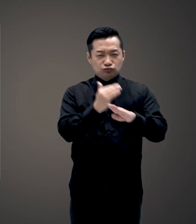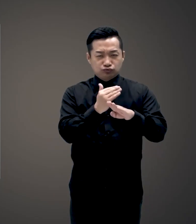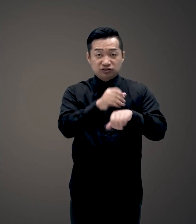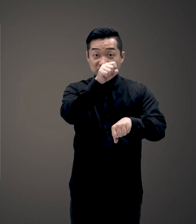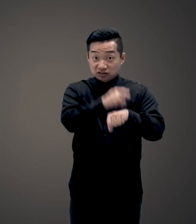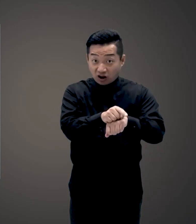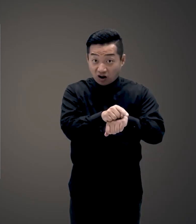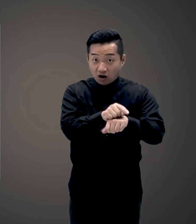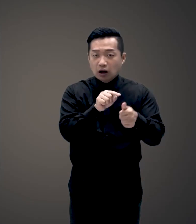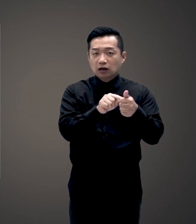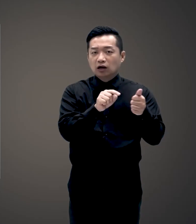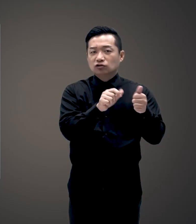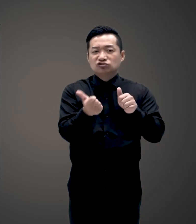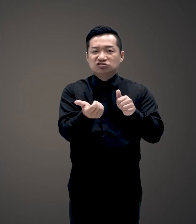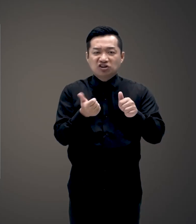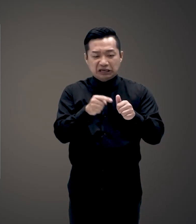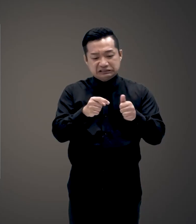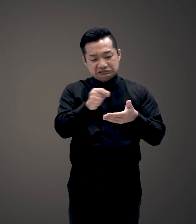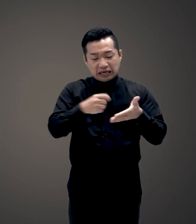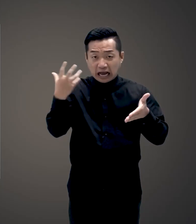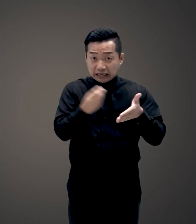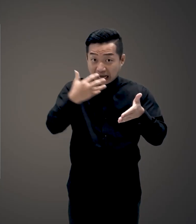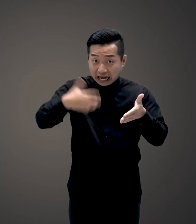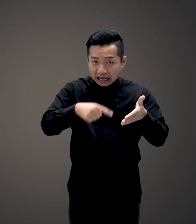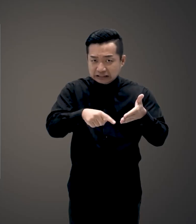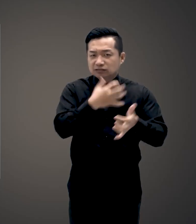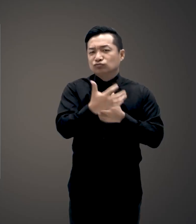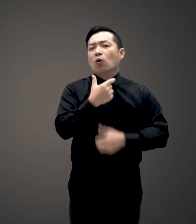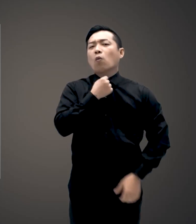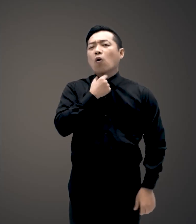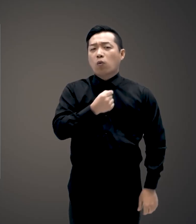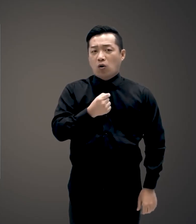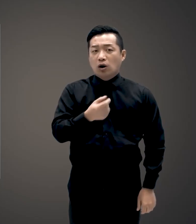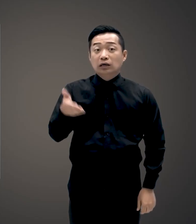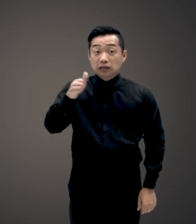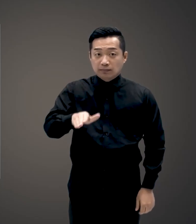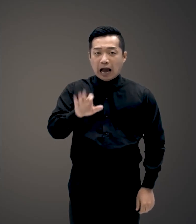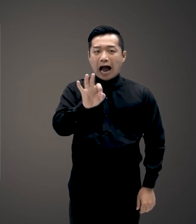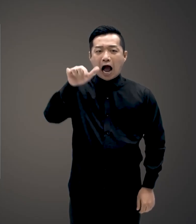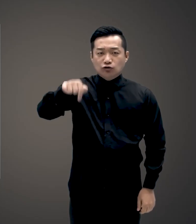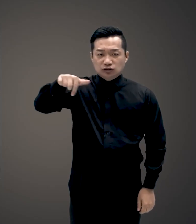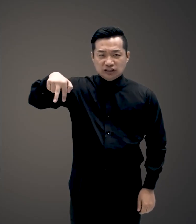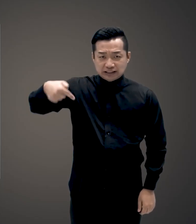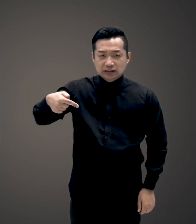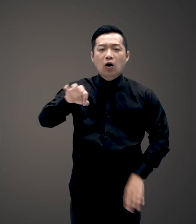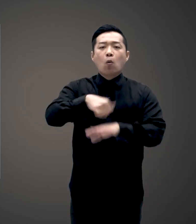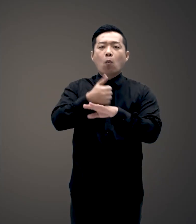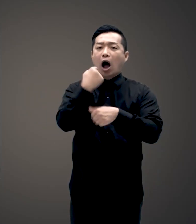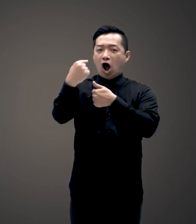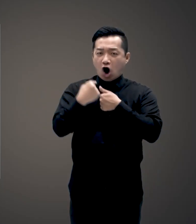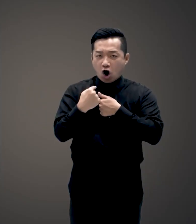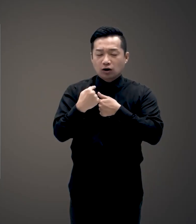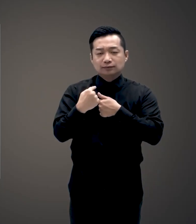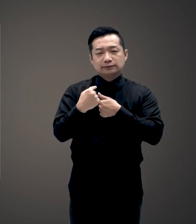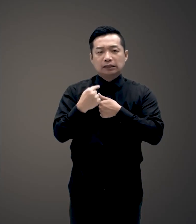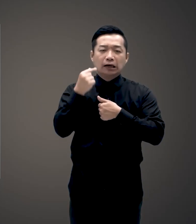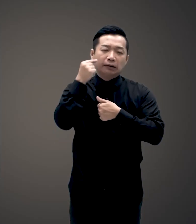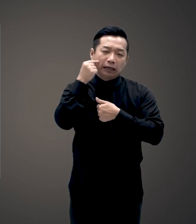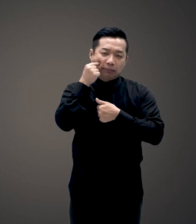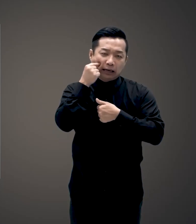완벽주의자였던 그는 죽기 전 미완성 원고를 불태워 버리고자 했지만 아우구스투스 황제의 뜻에 의해